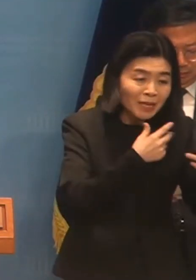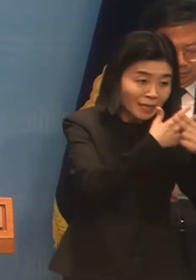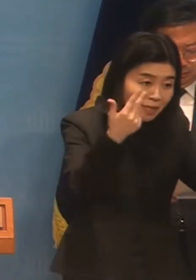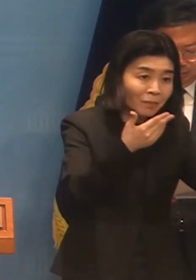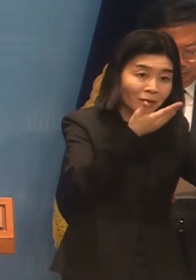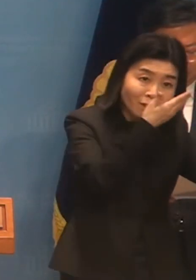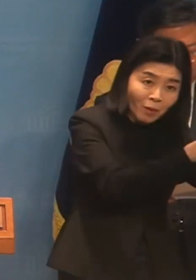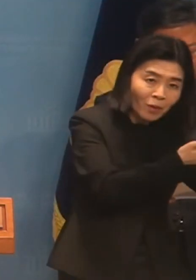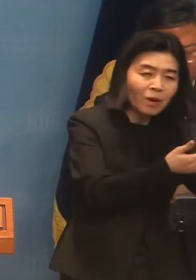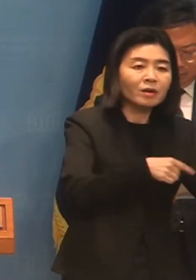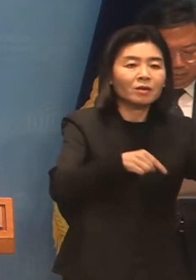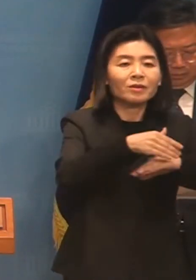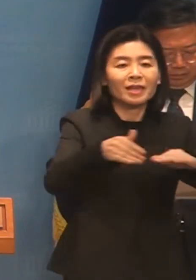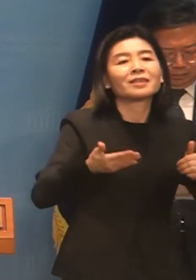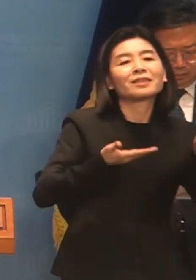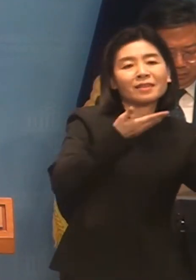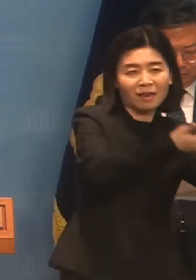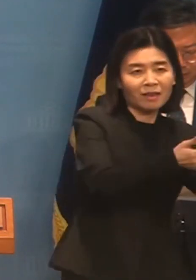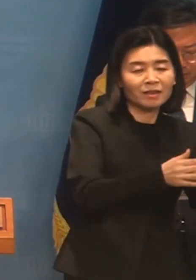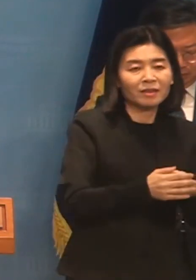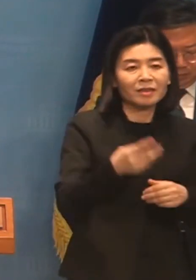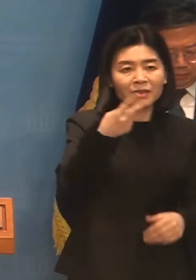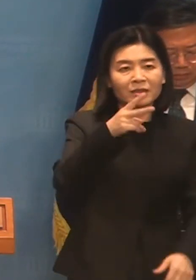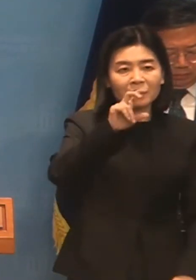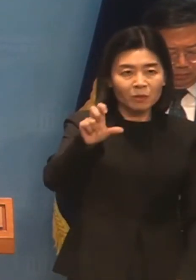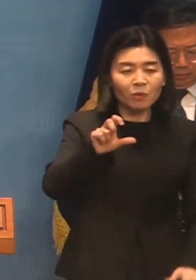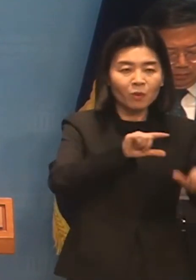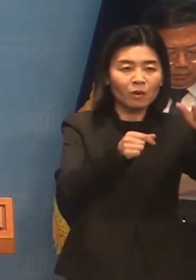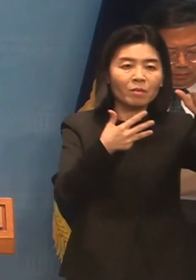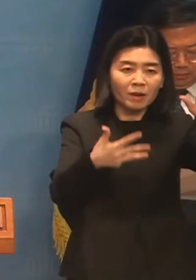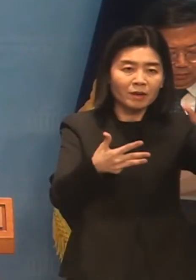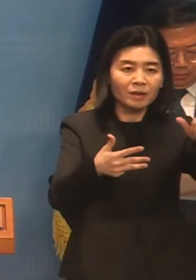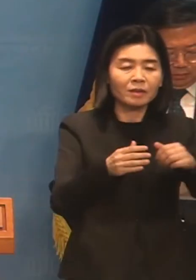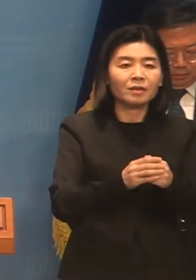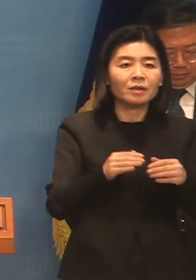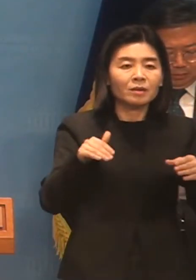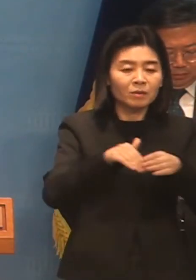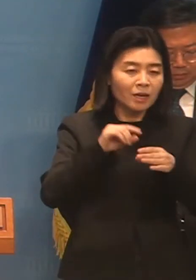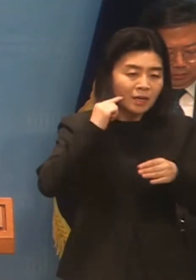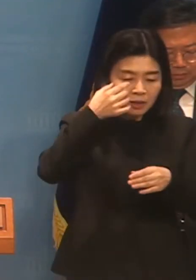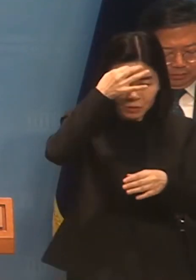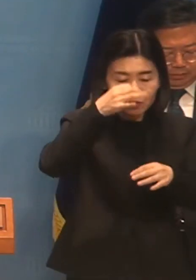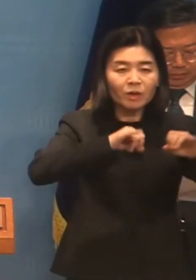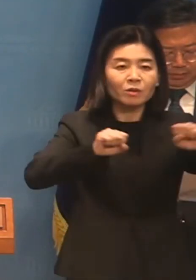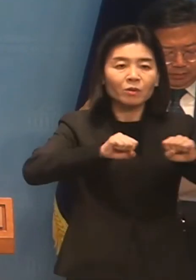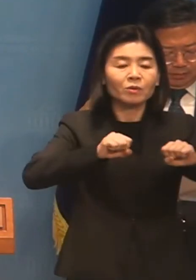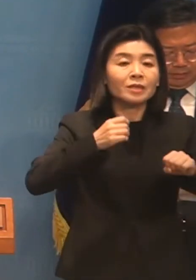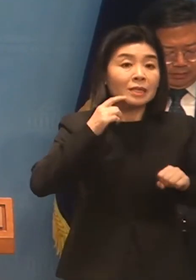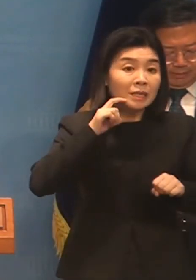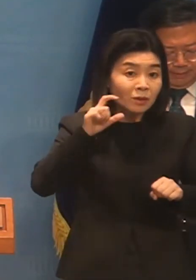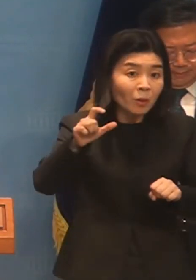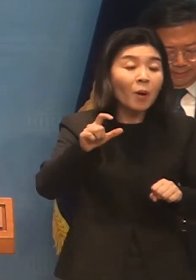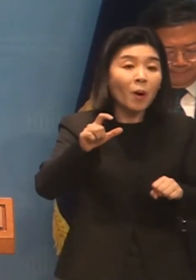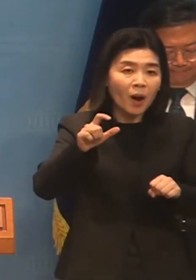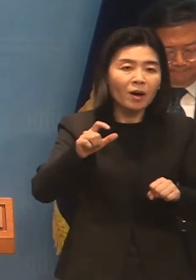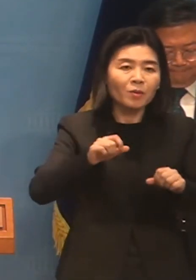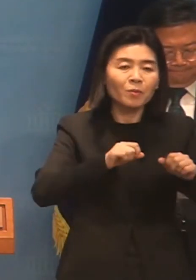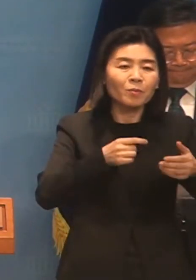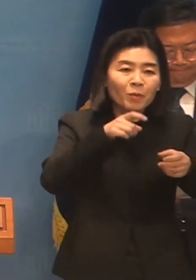제안한다. 2025년 5월 8일 지속가능 예술활동을 위한 예술인